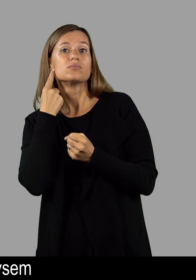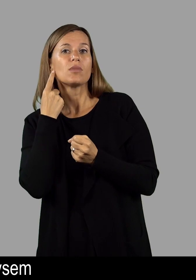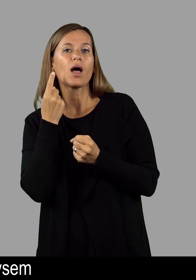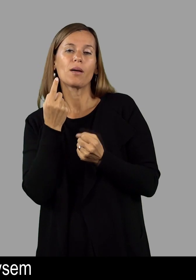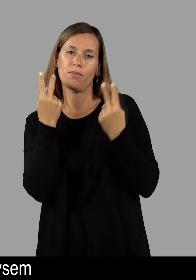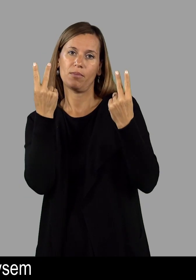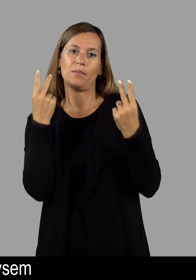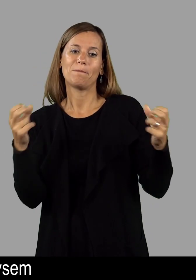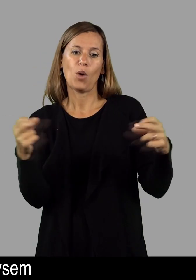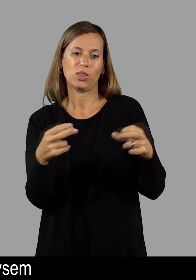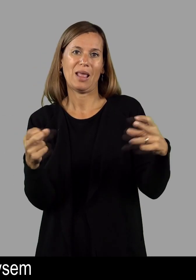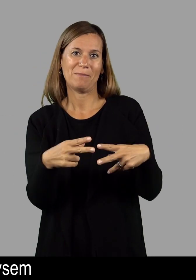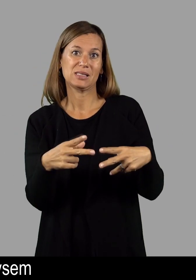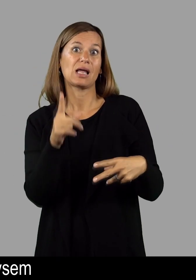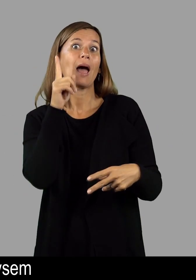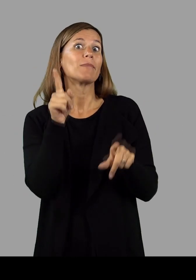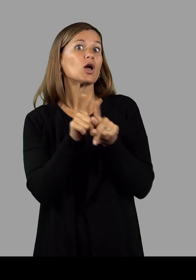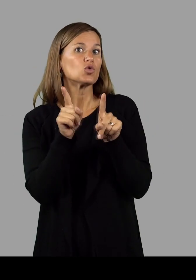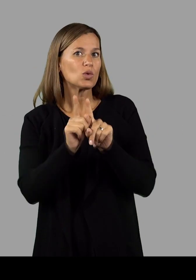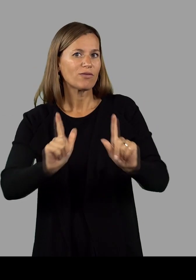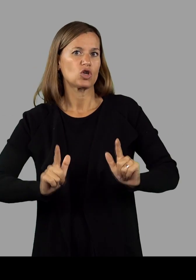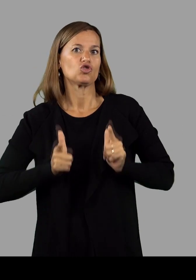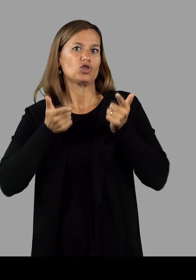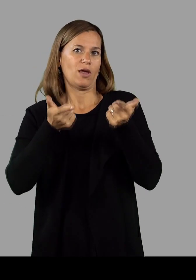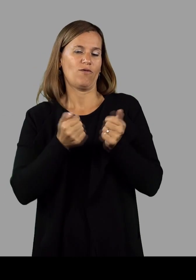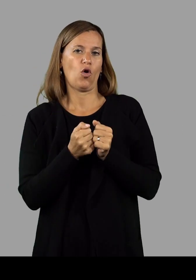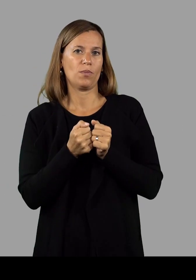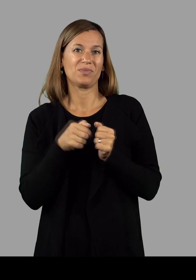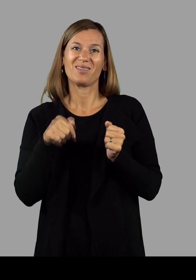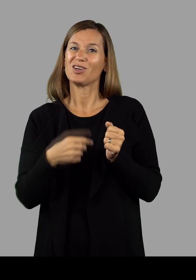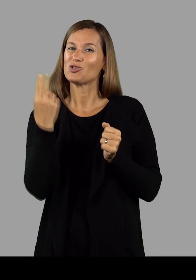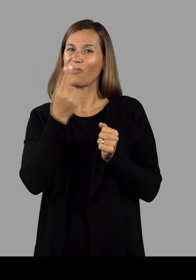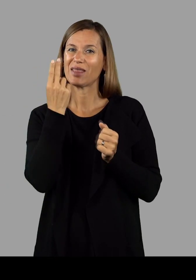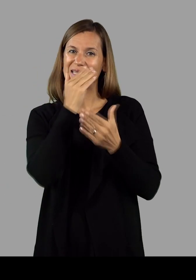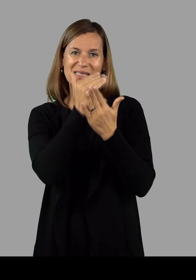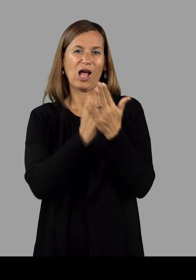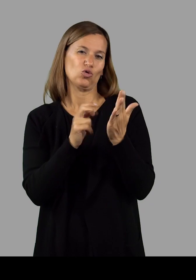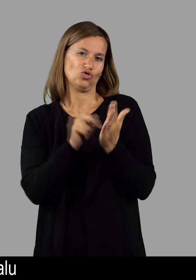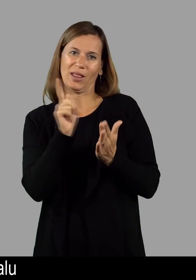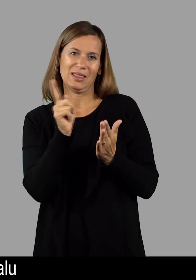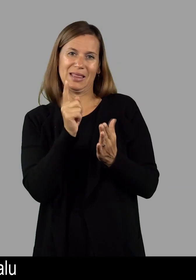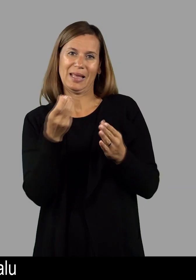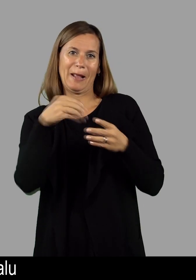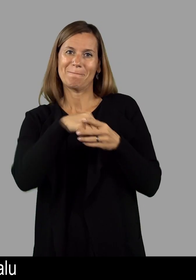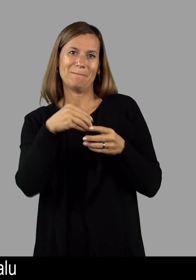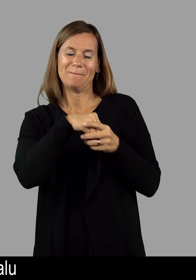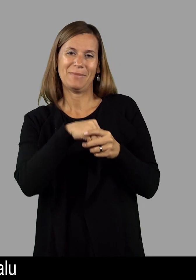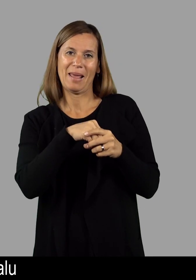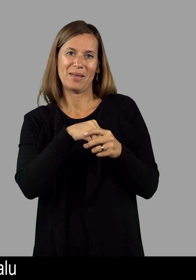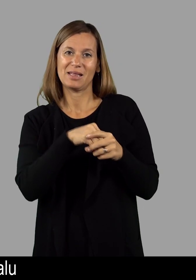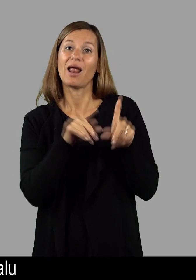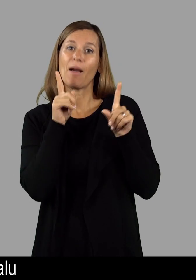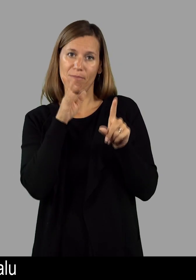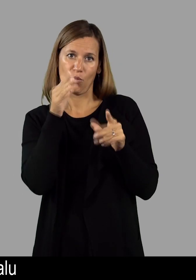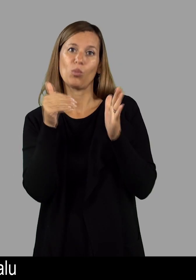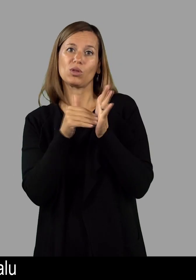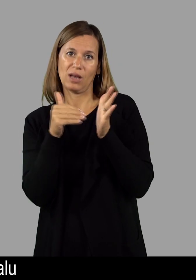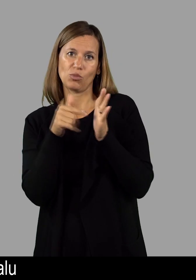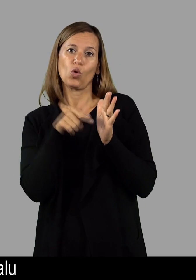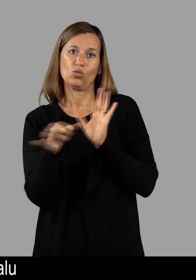to tudi v živo. Ustrezni zakon v Sloveniji še ni implementiran, vendar bo to potrebno kmalu urediti